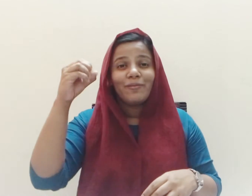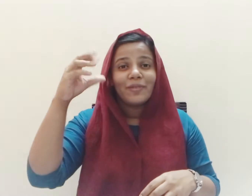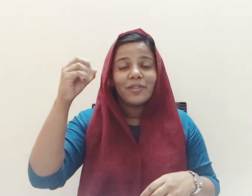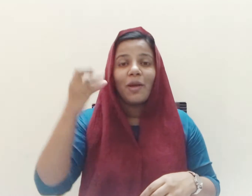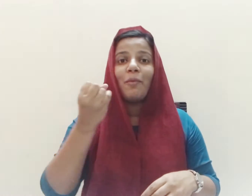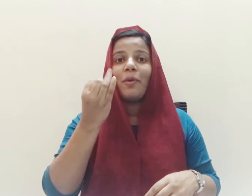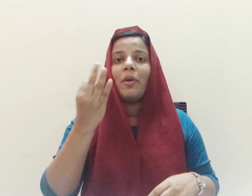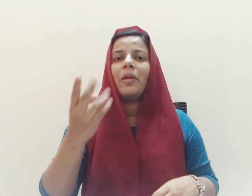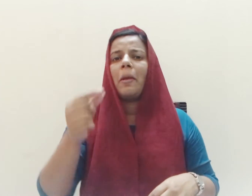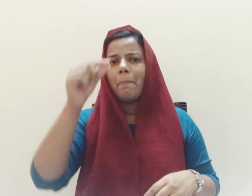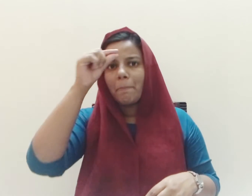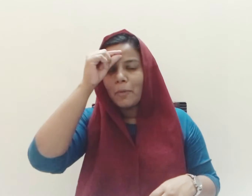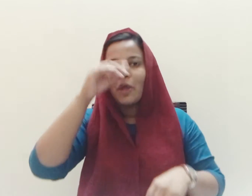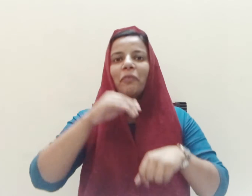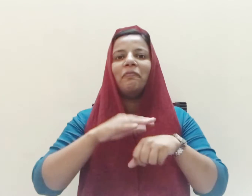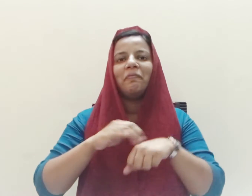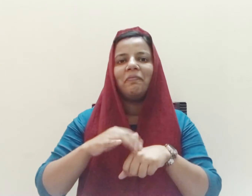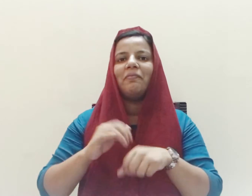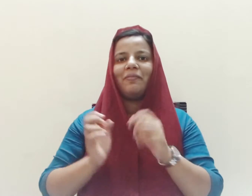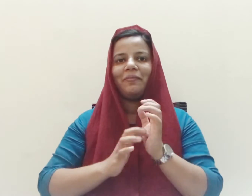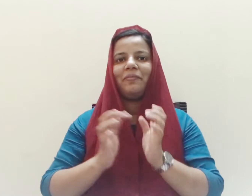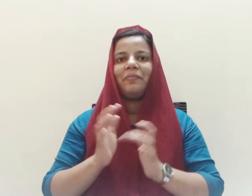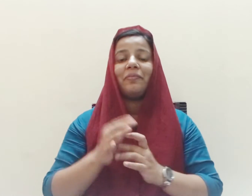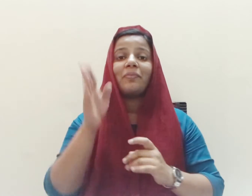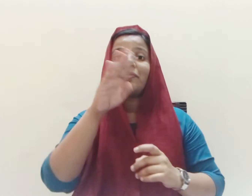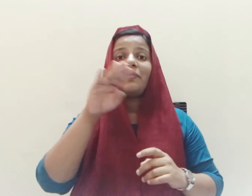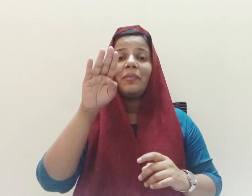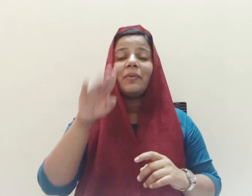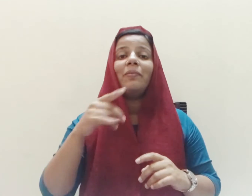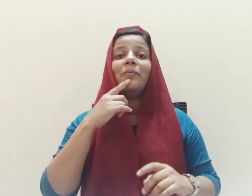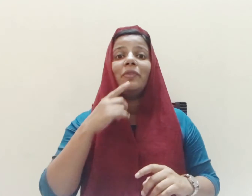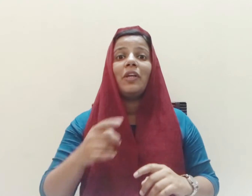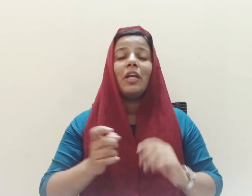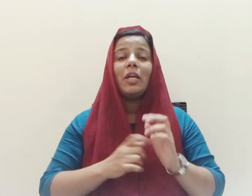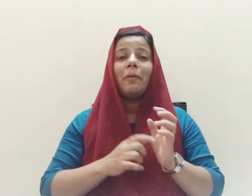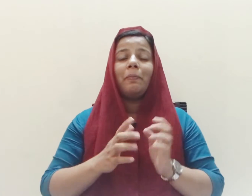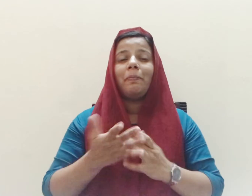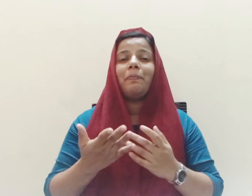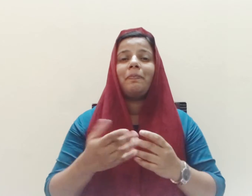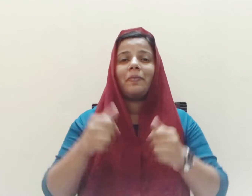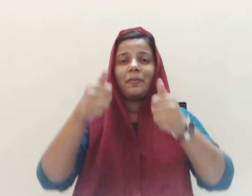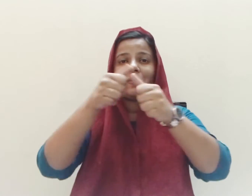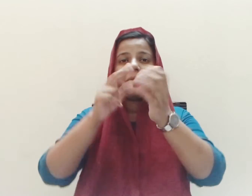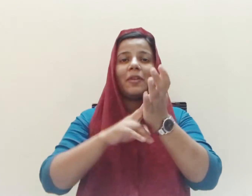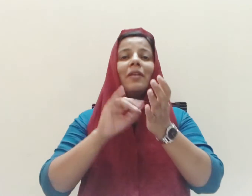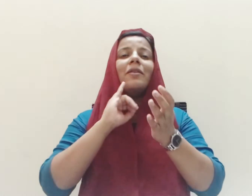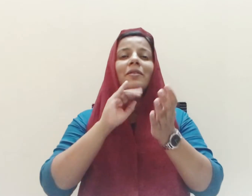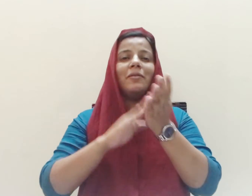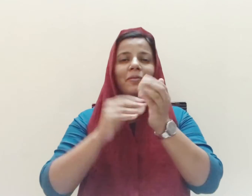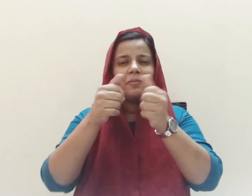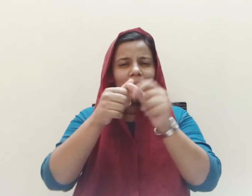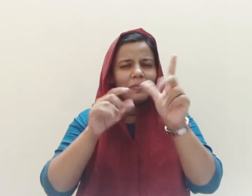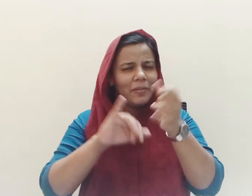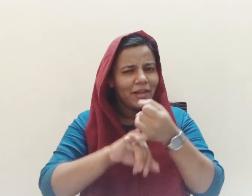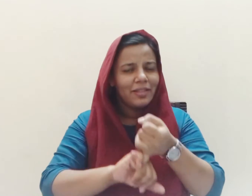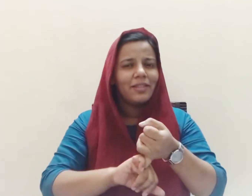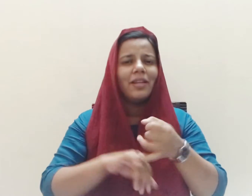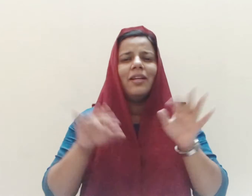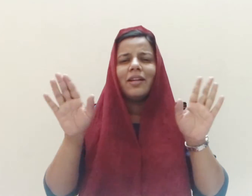അവയ്ക്കൊക്കെയും പേർ വിളിക്കുന്നു. ആമേൻ. സ്തോത്രം. 9-ാമത്തെ വാക്യത്തിൽ പറയുന്നു, അവൻ മൃഗങ്ങൾക്കും കരയുന്ന കാക്ക കുഞ്ഞുങ്ങൾക്കും അതാതിൻ്റെ